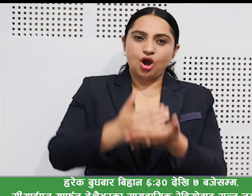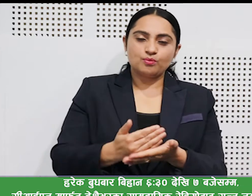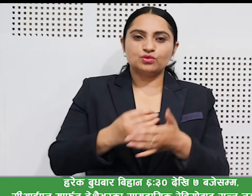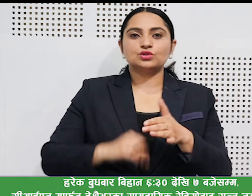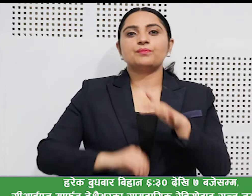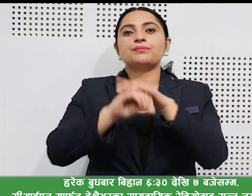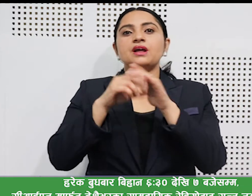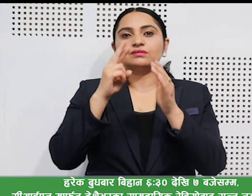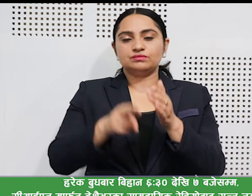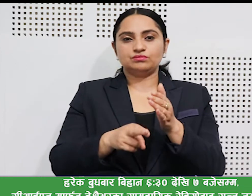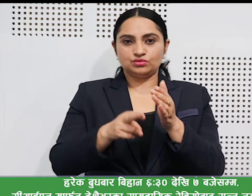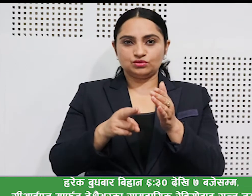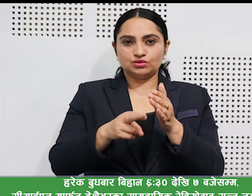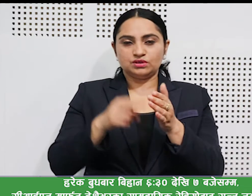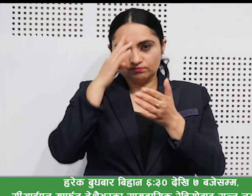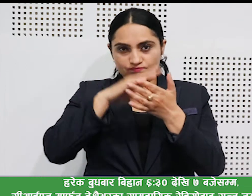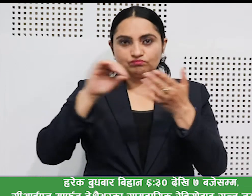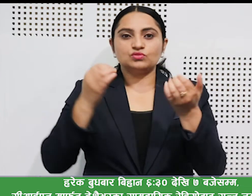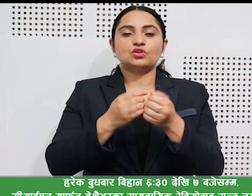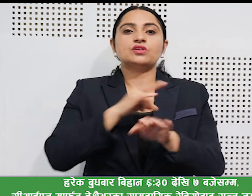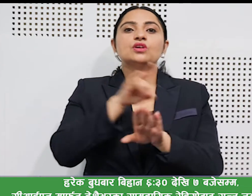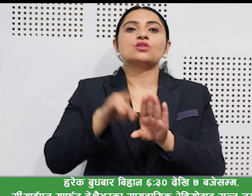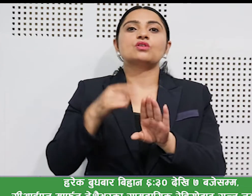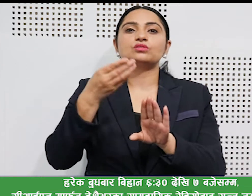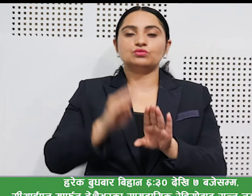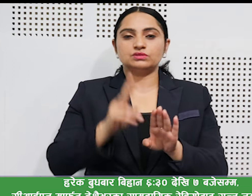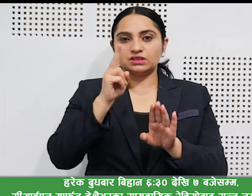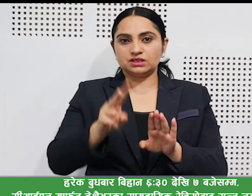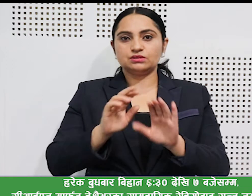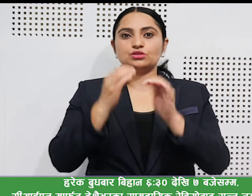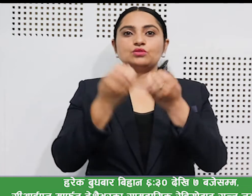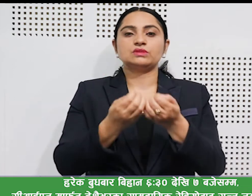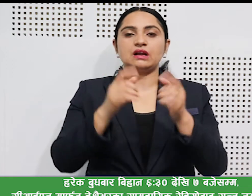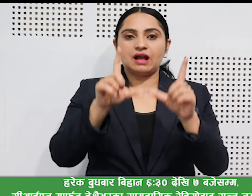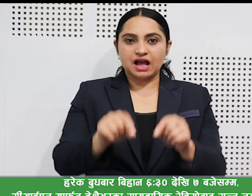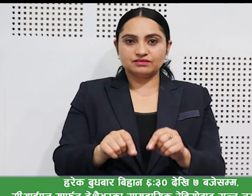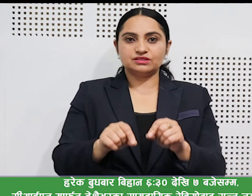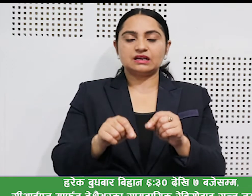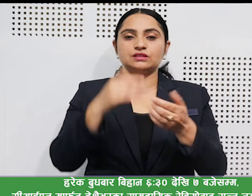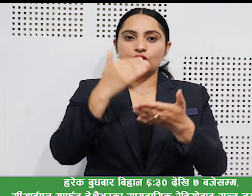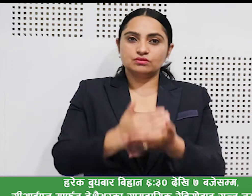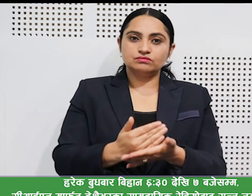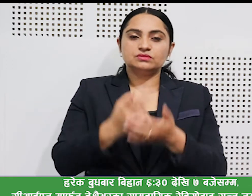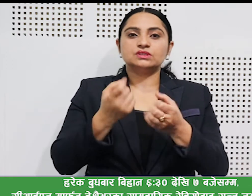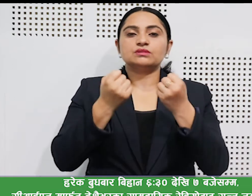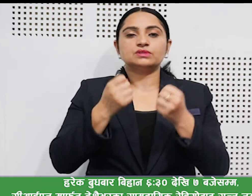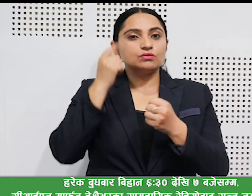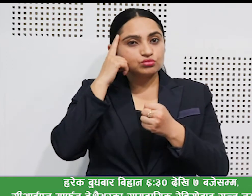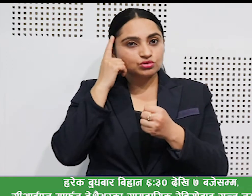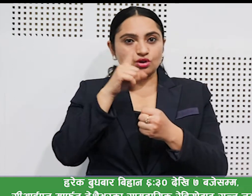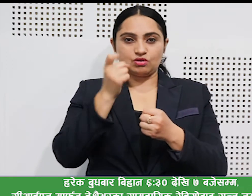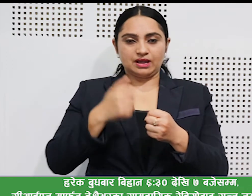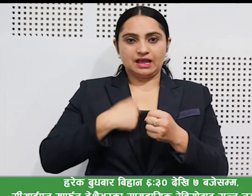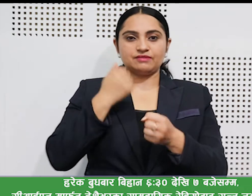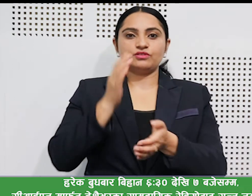प्राथमिकता र सामना गर्ने रणनीतिहरू हुन्छन्। यसकारण समुदायहरूको आवश्यकता, अवरोध र क्षमताहरू बुझ्न र विश्लेषणको लागि